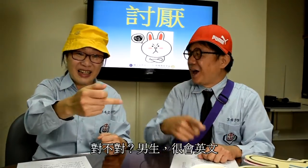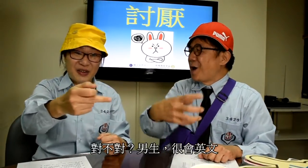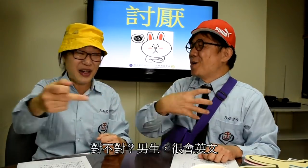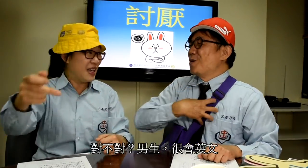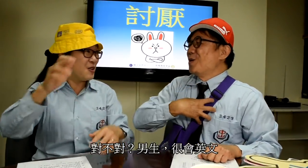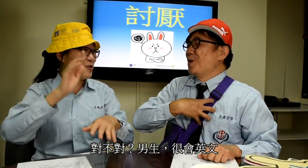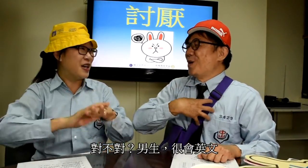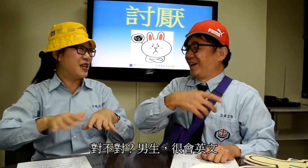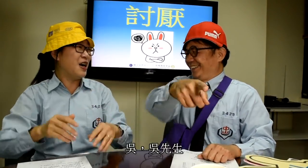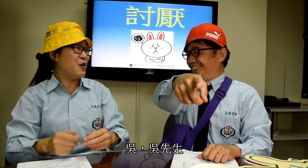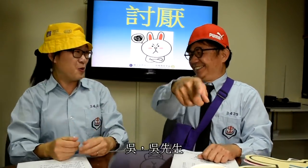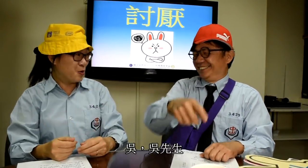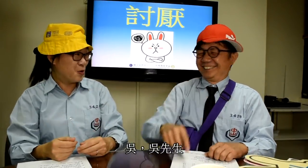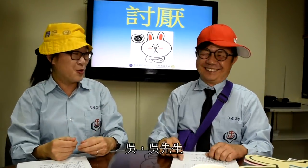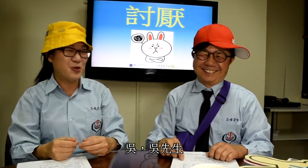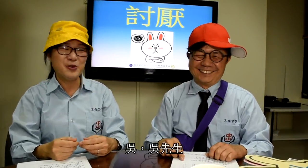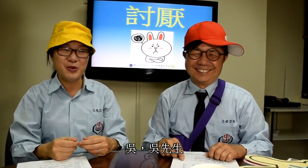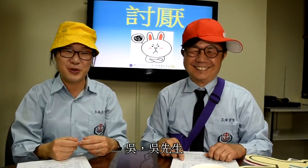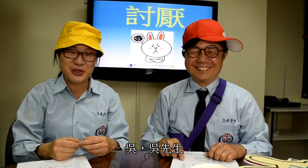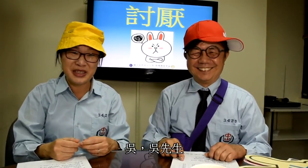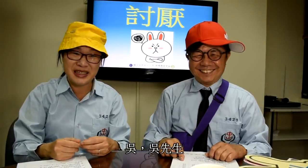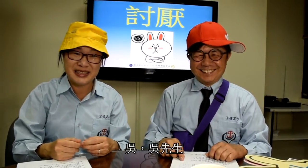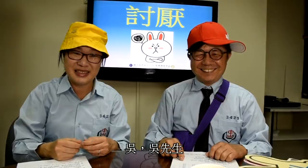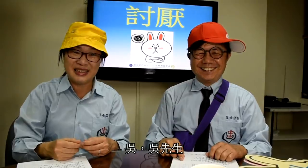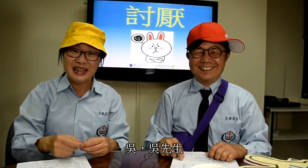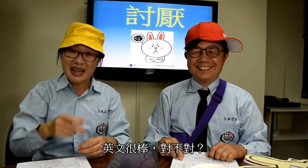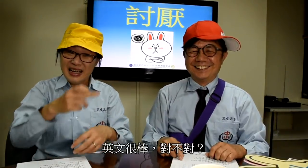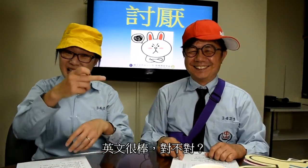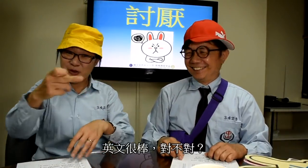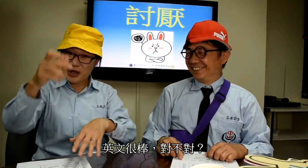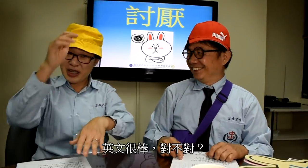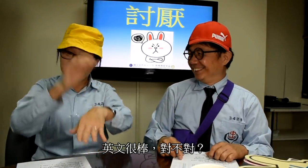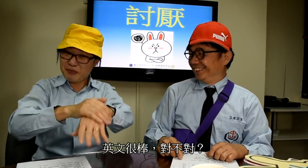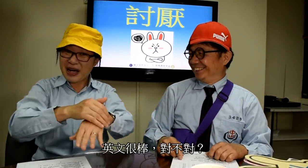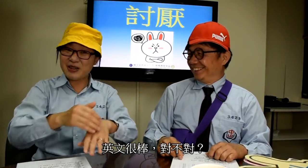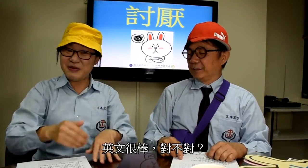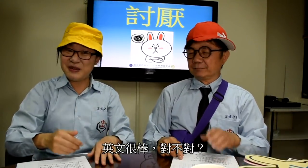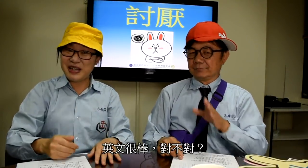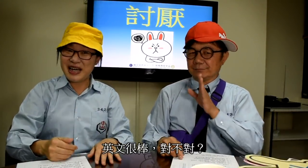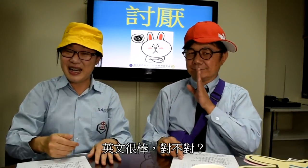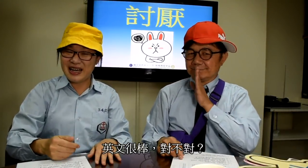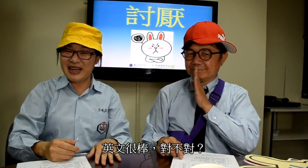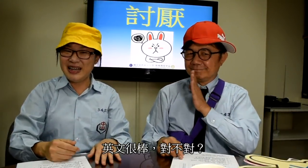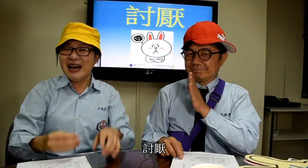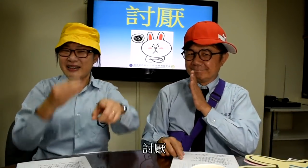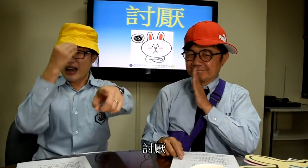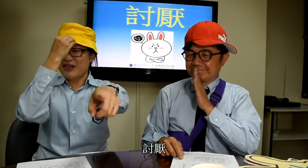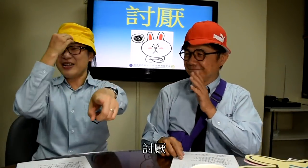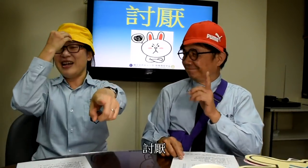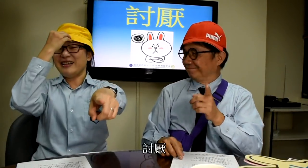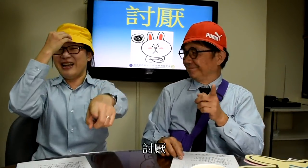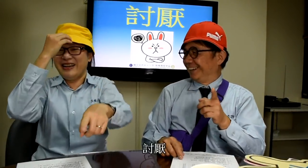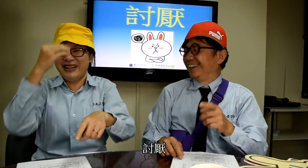会英文哦，吴先生英文很棒，对不对？讨厌，